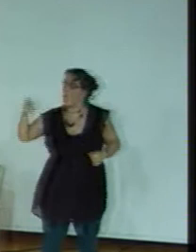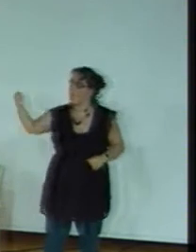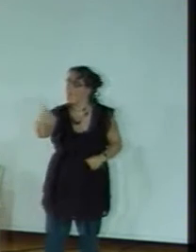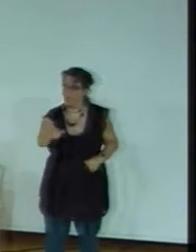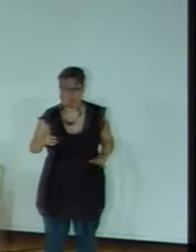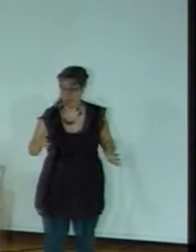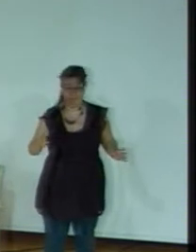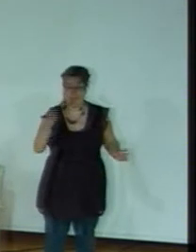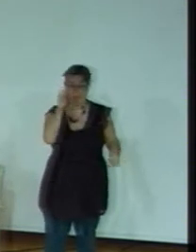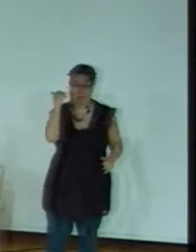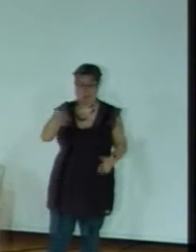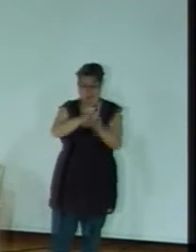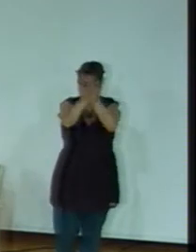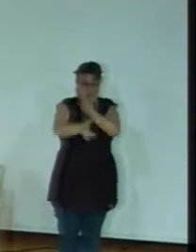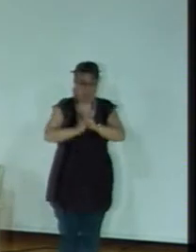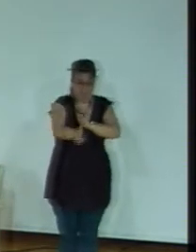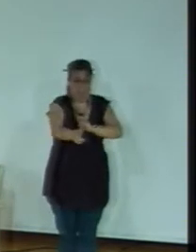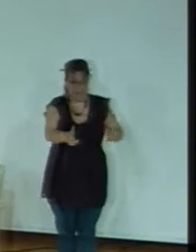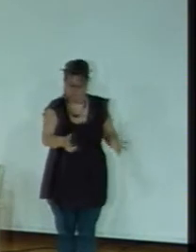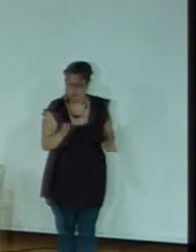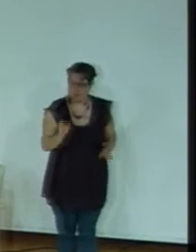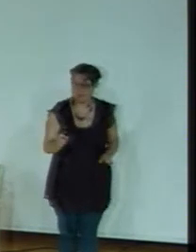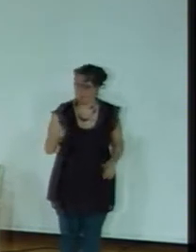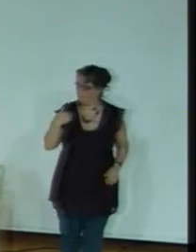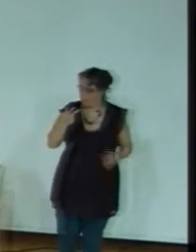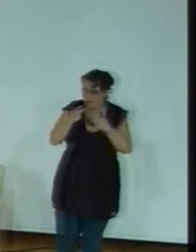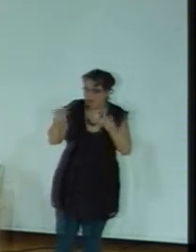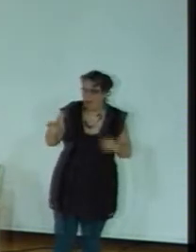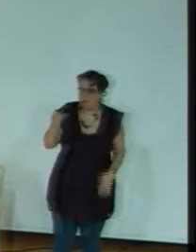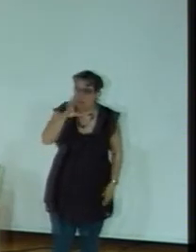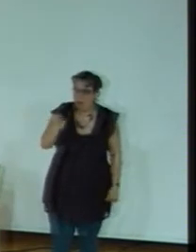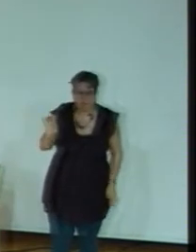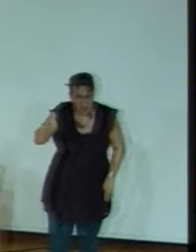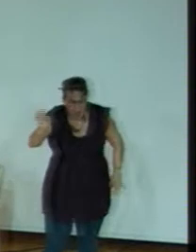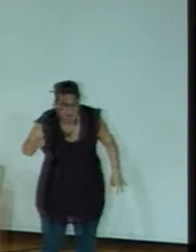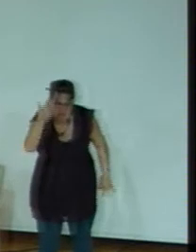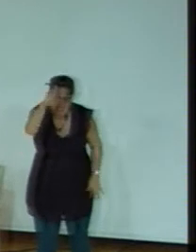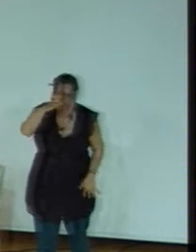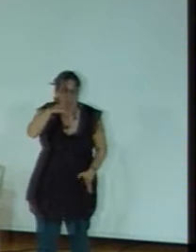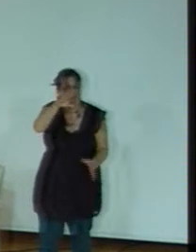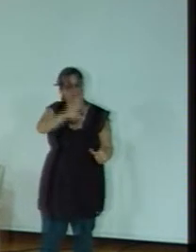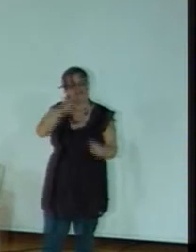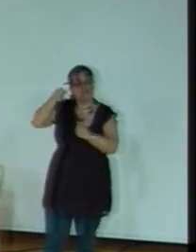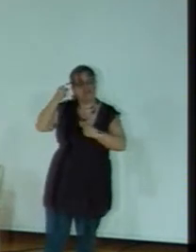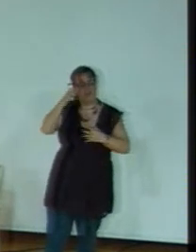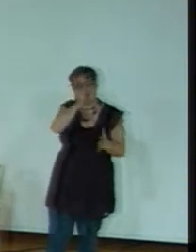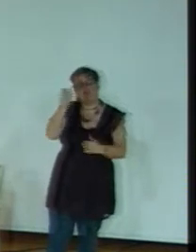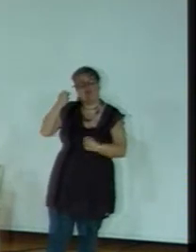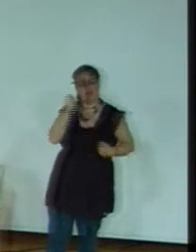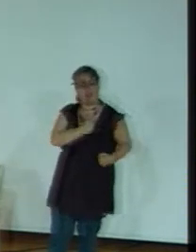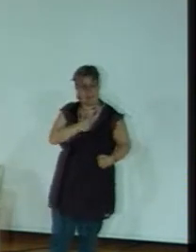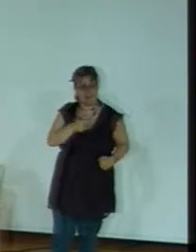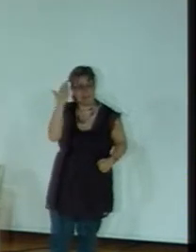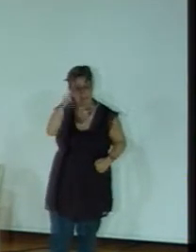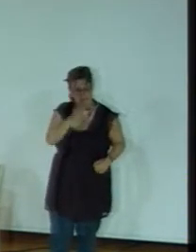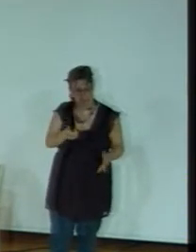justement contrôler ce qui se passe. Et donc là, les dernières déclarations, c'est « Regardez, on est sûr que les djihadistes ont utilisé le bitcoin pour financer